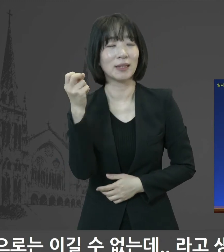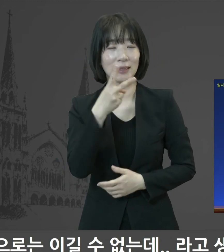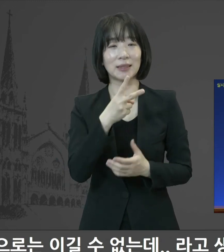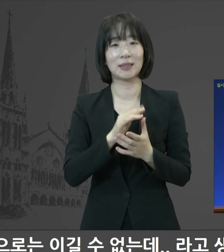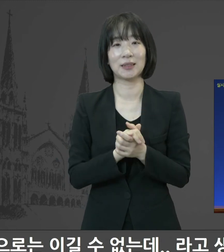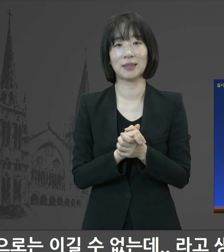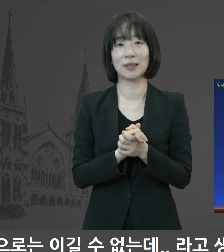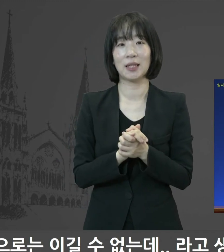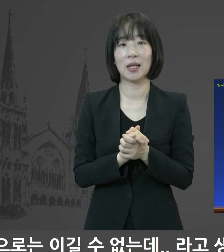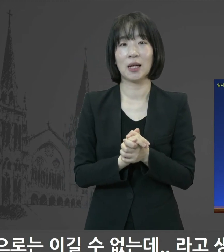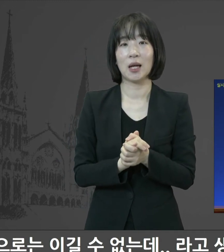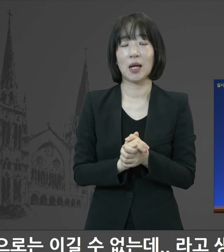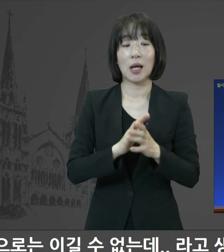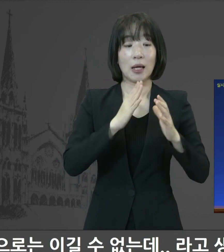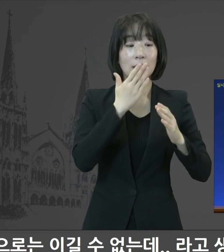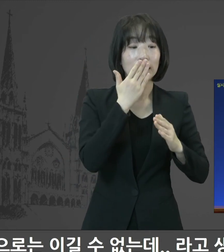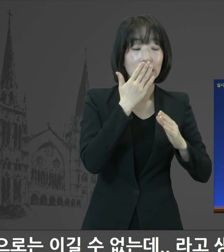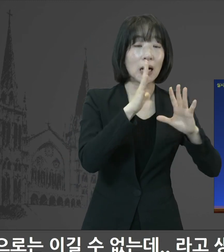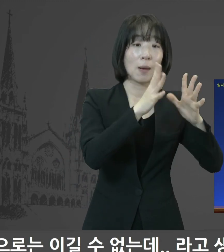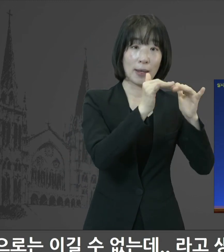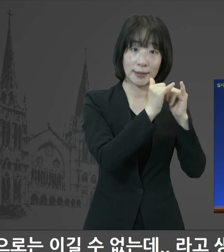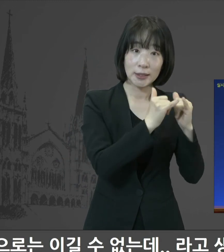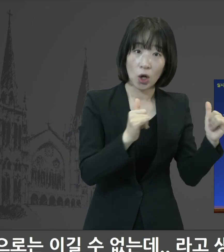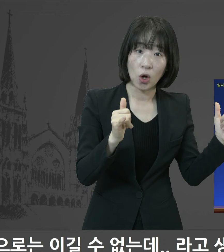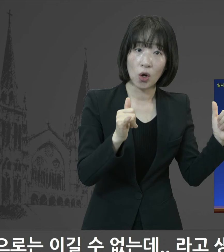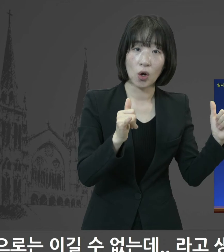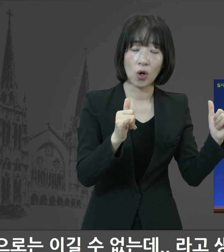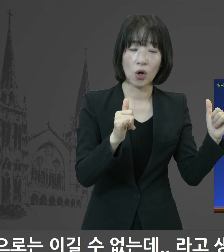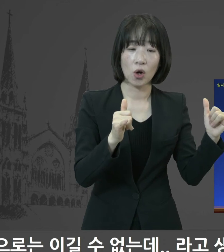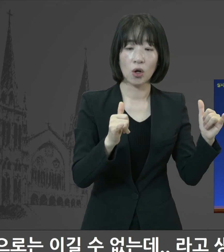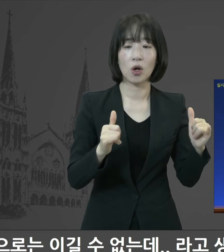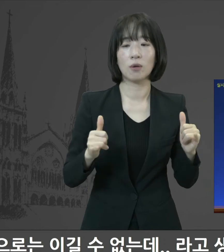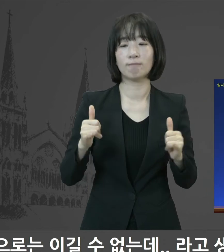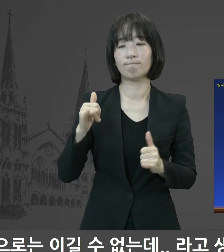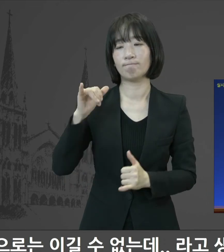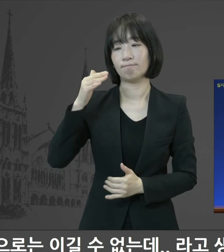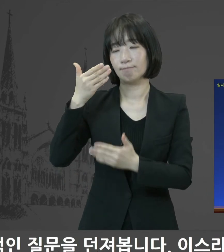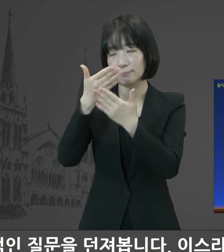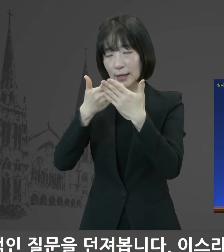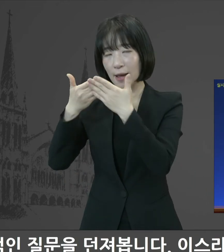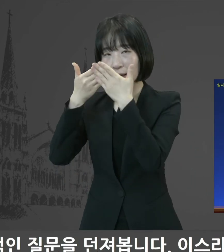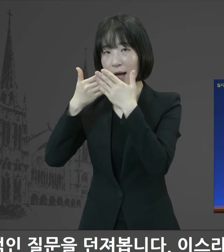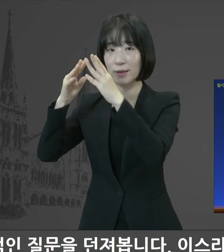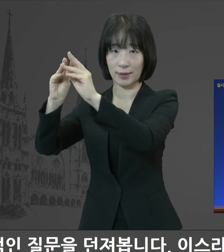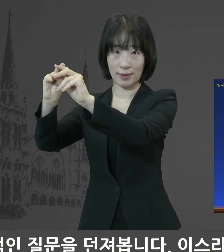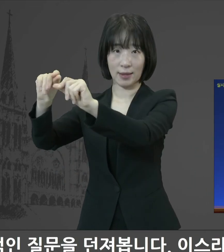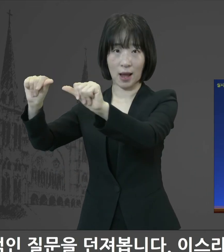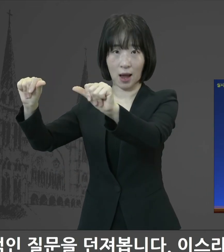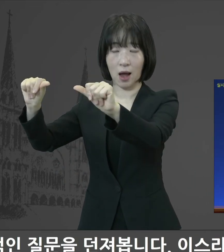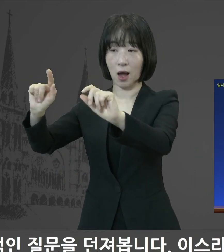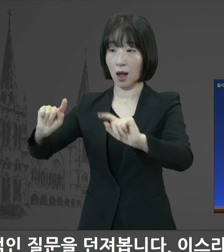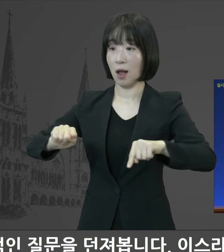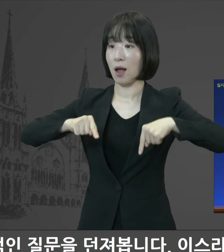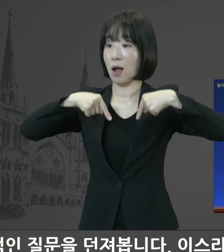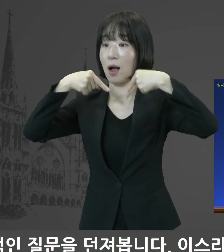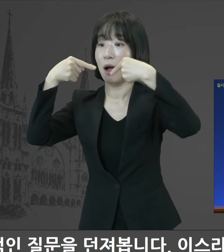여러분, 이스라엘 백성이 젖과 꿀이 흐르는 가나안 땅에